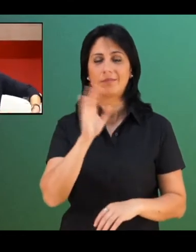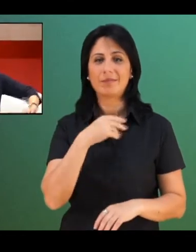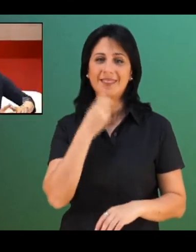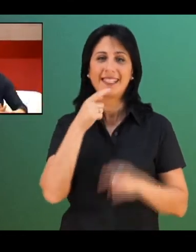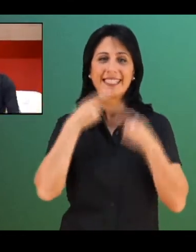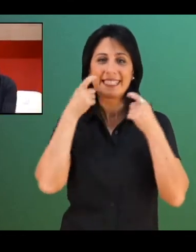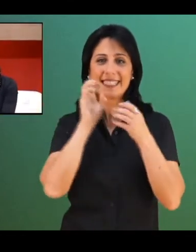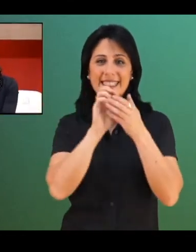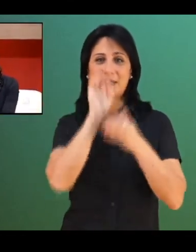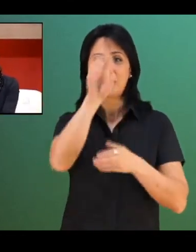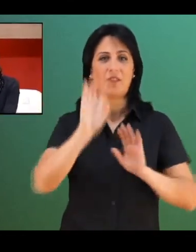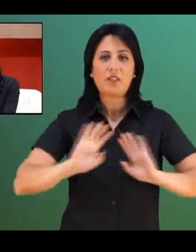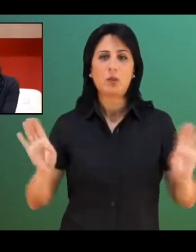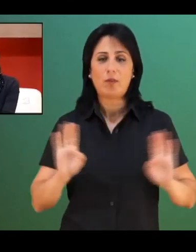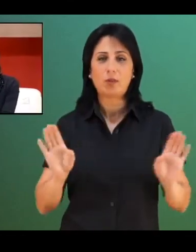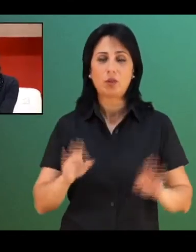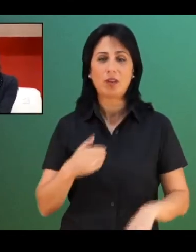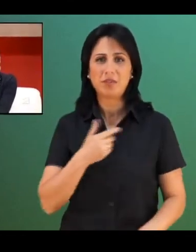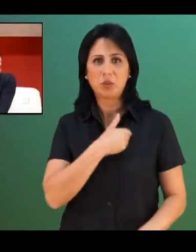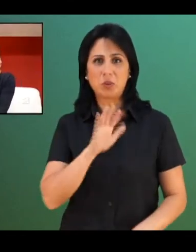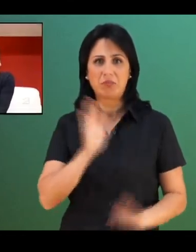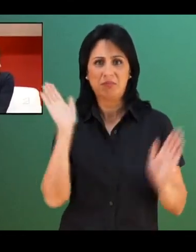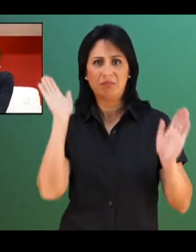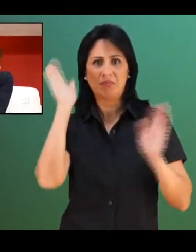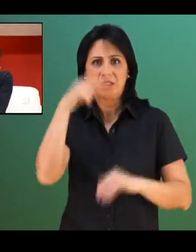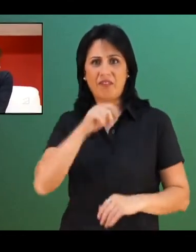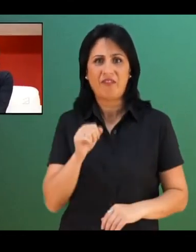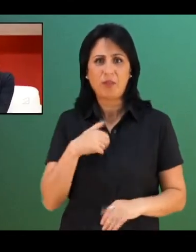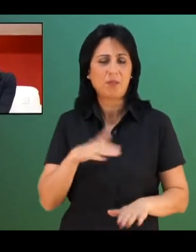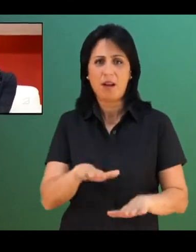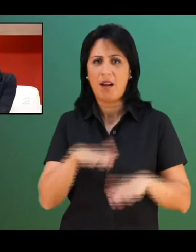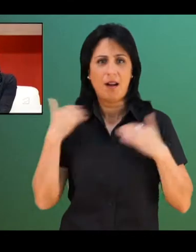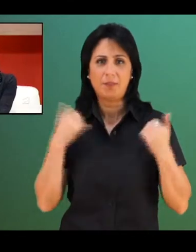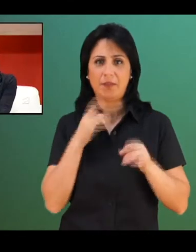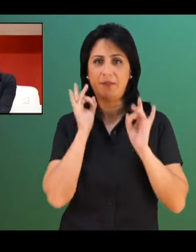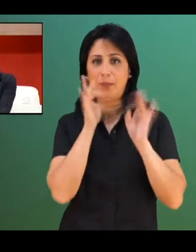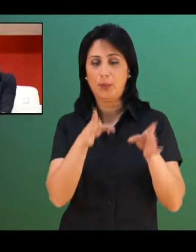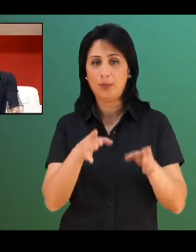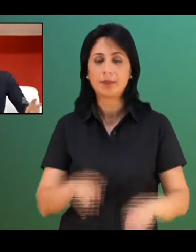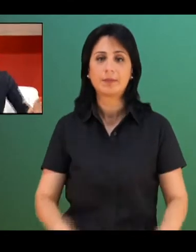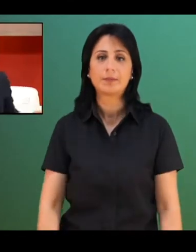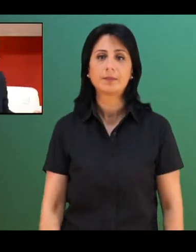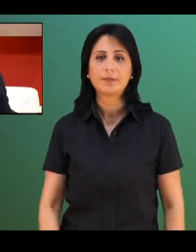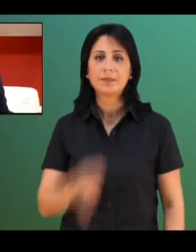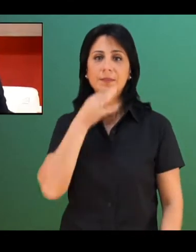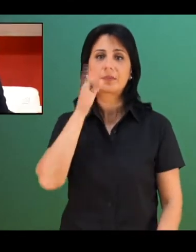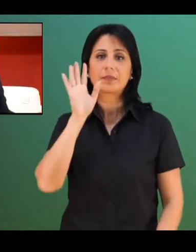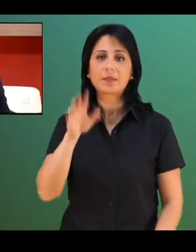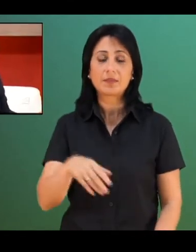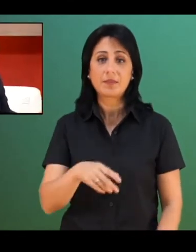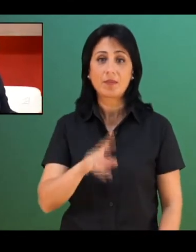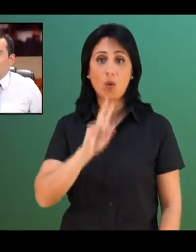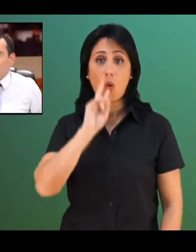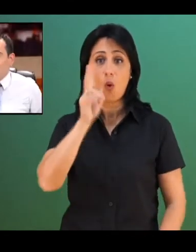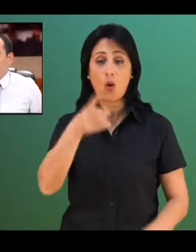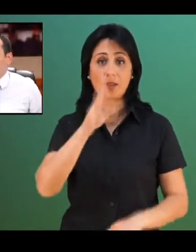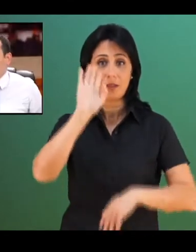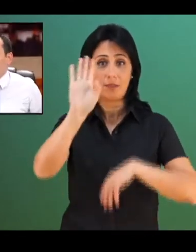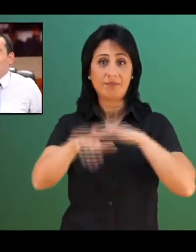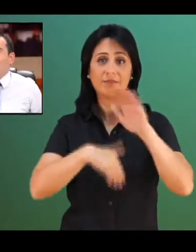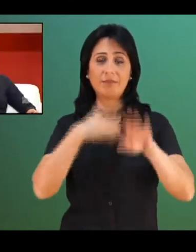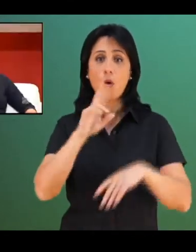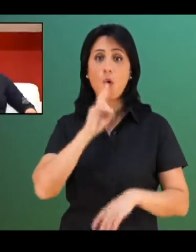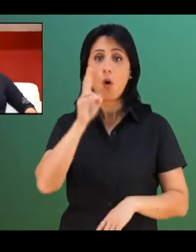მეგობრებინა ხო, მე გადის 2 წელი და 2 წელს მე ხო მოვყევი ეს კაცო პროფესია რას მაყოლი. ხო, გასაგებია,